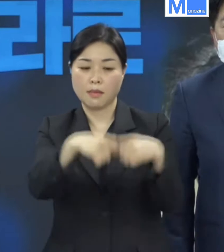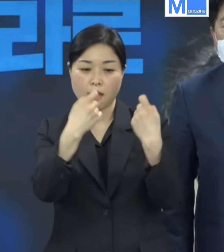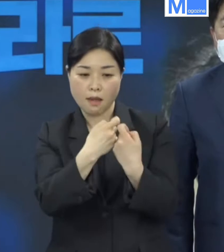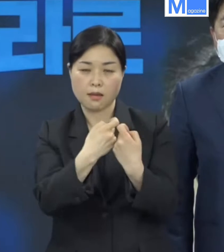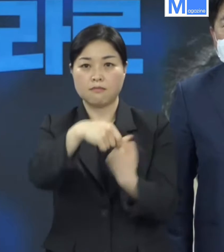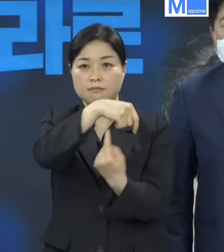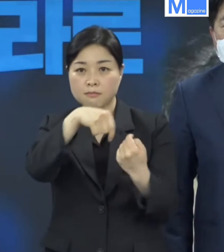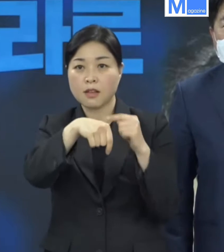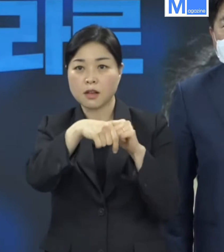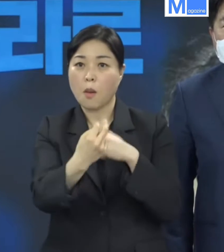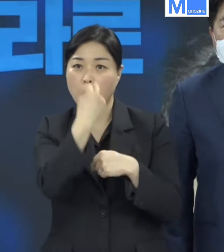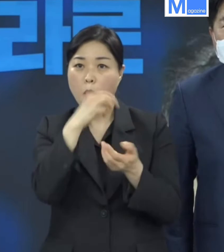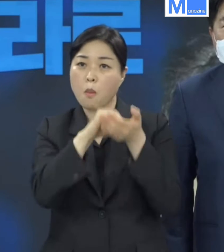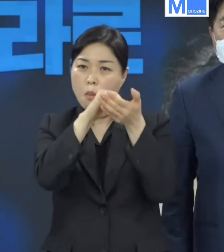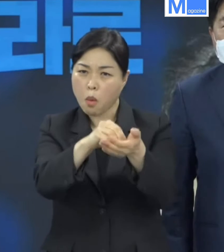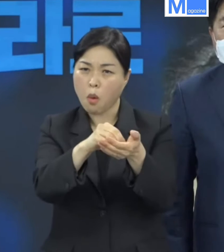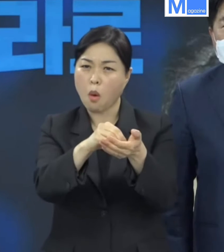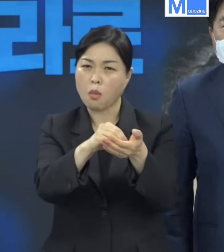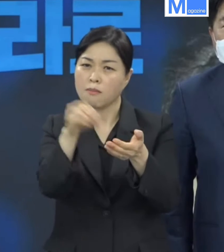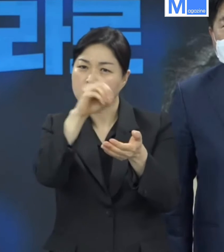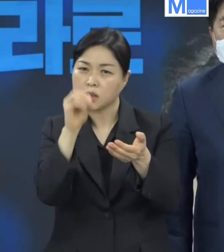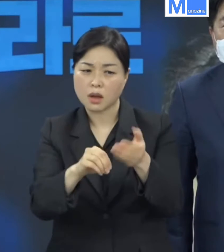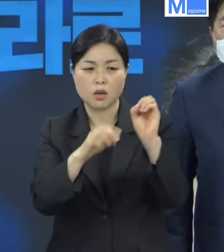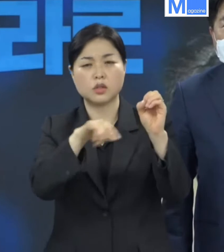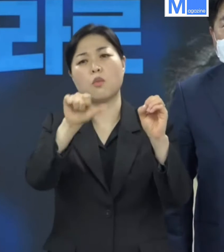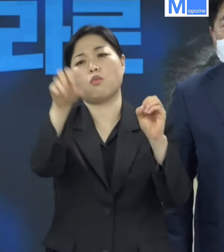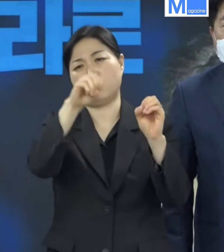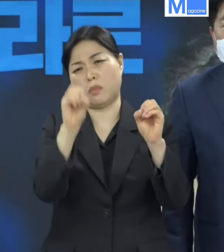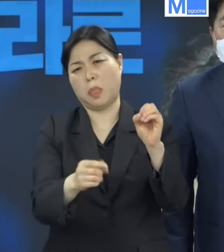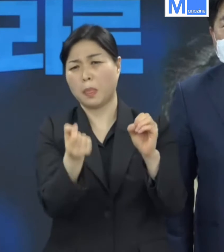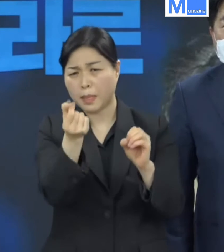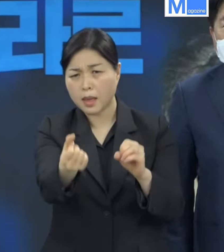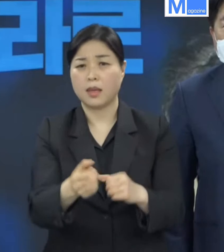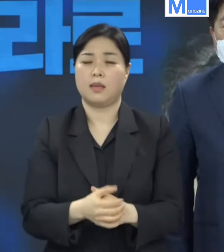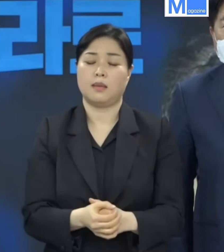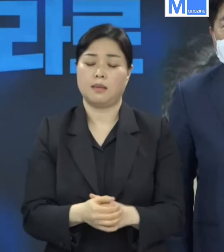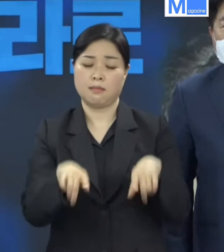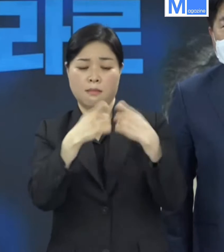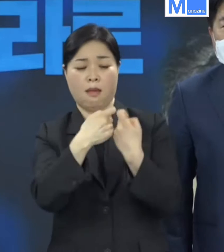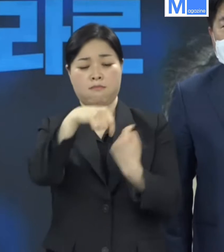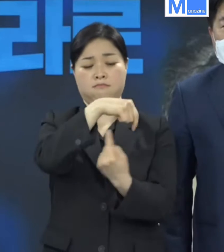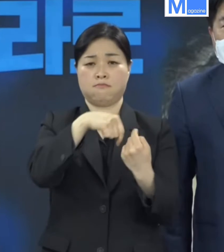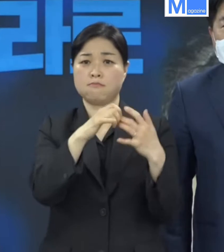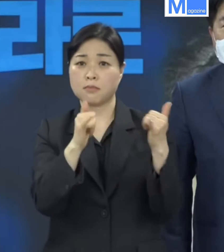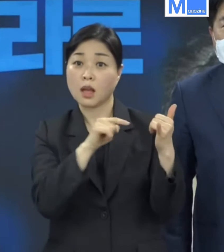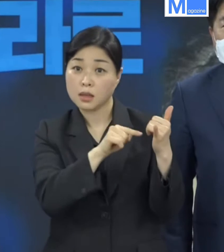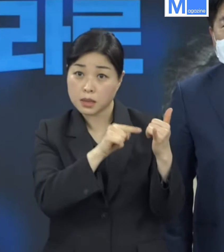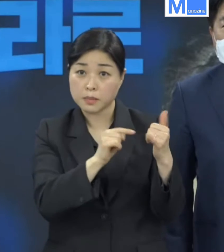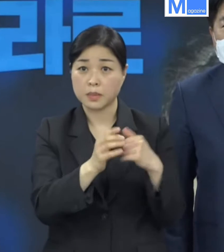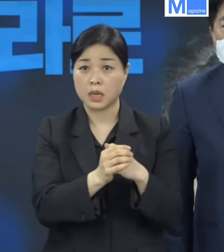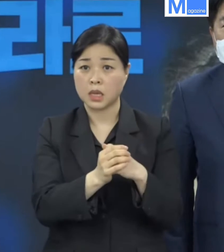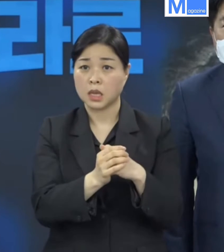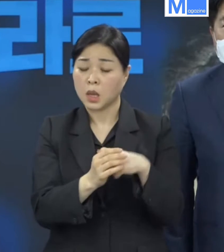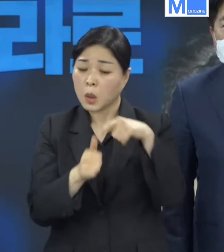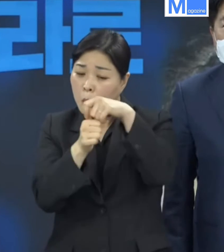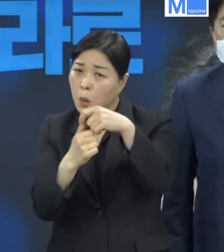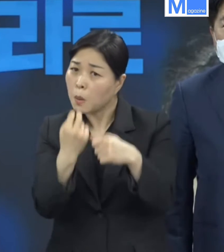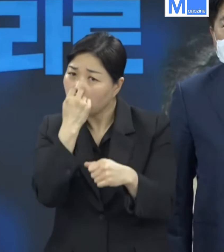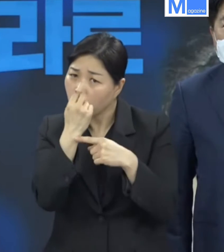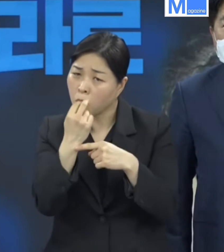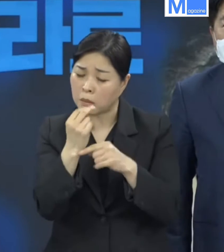자영업자 고용보험 가입률이 0.5%에 불과하다고 합니다. 자영업자가 고용보험을 꺼리는 이유를